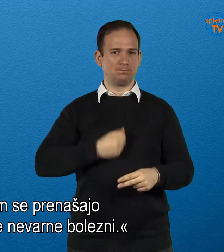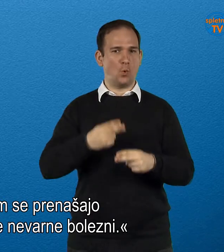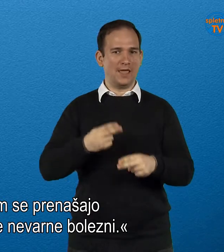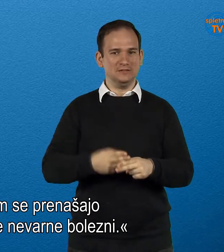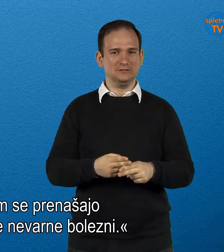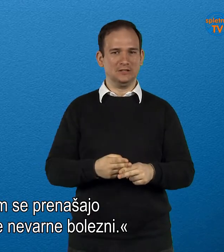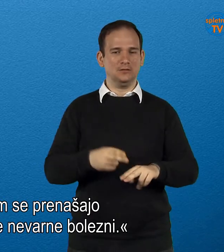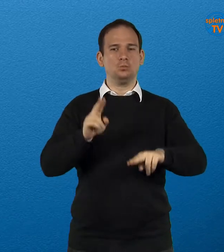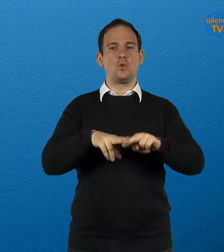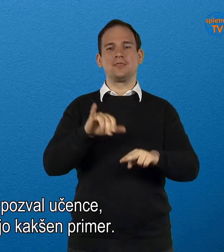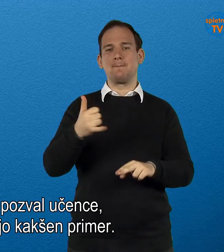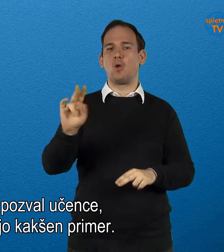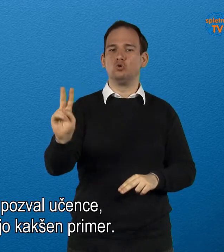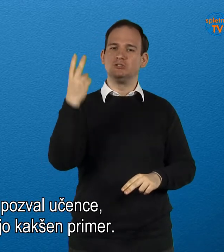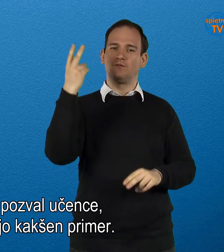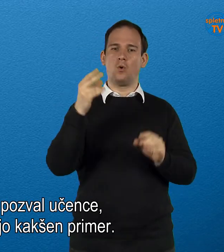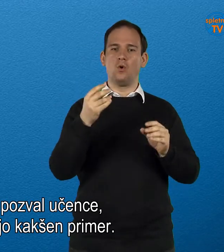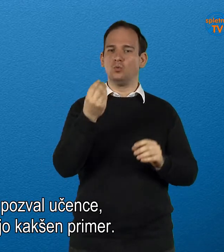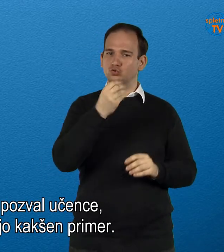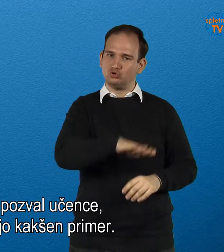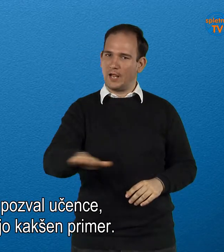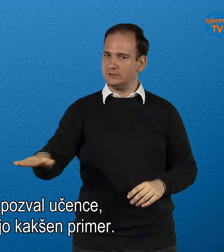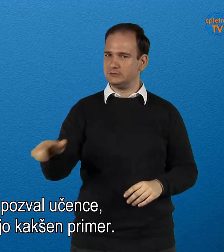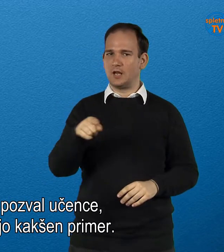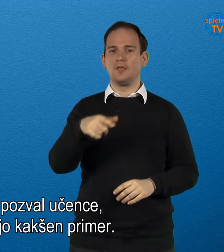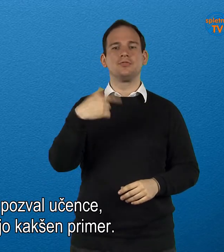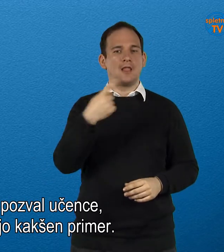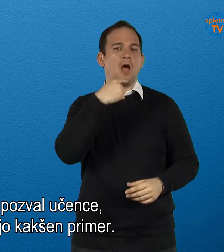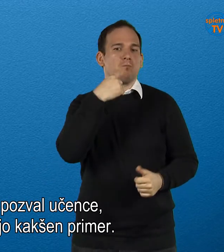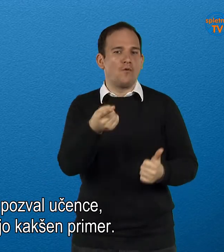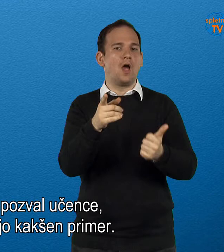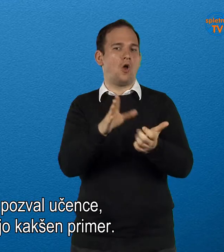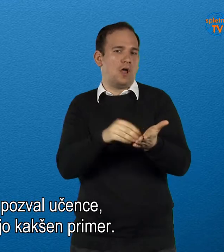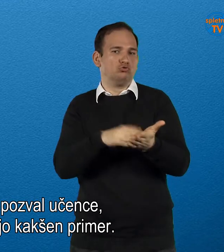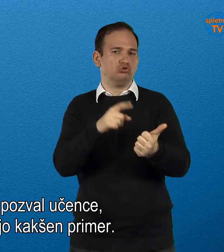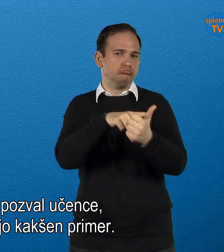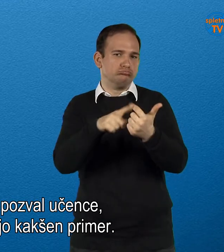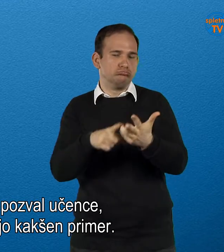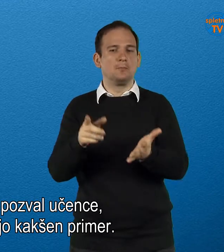nevarne bolezni. Potem je pozval učence, naj navedejo kakšen primer.